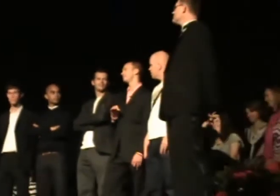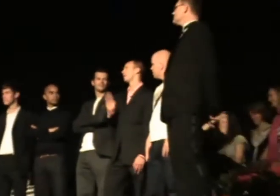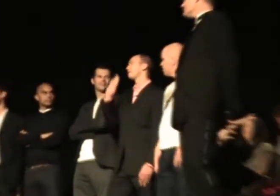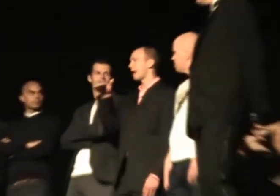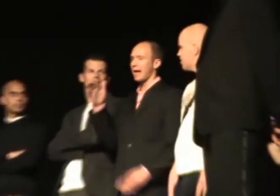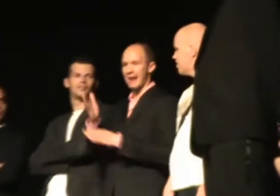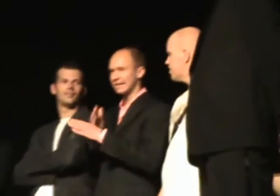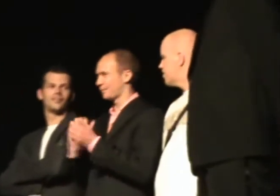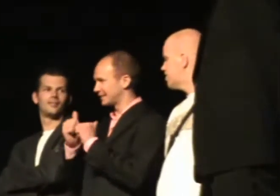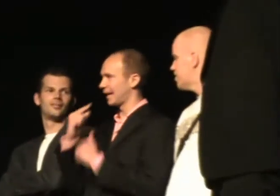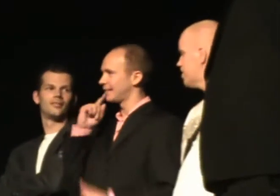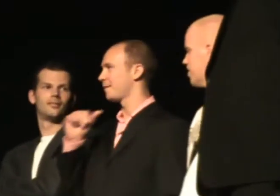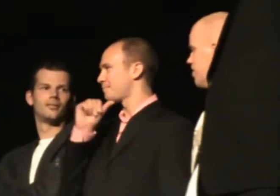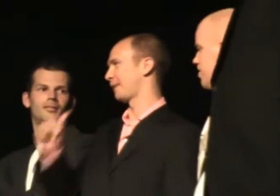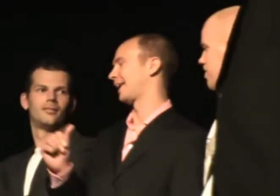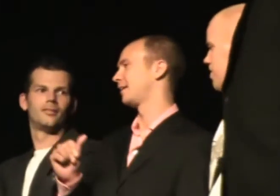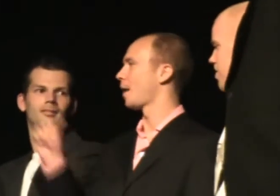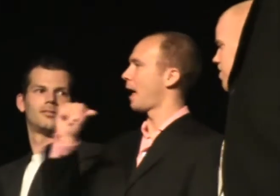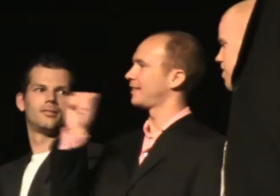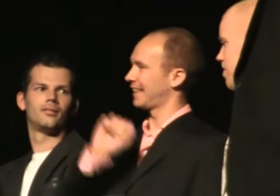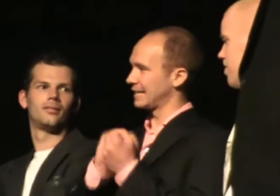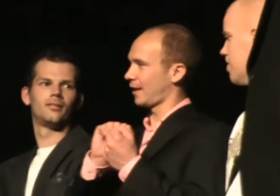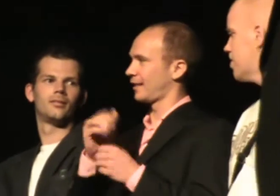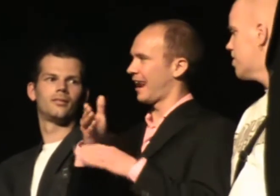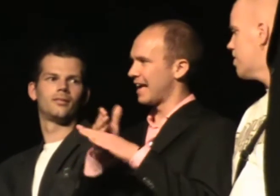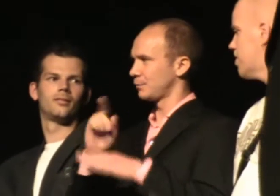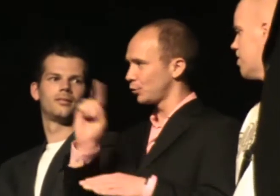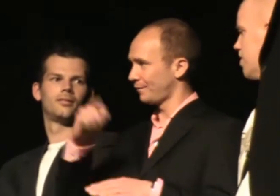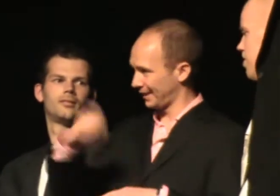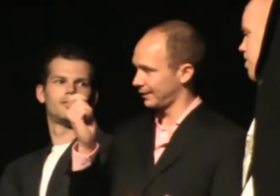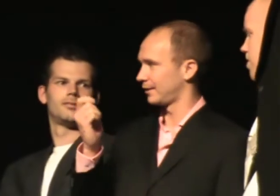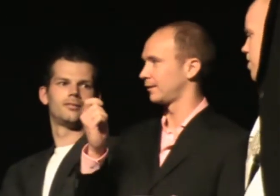hadden het beter kunnen doen, alleen de laatste wedstrijd hadden we echt weg.